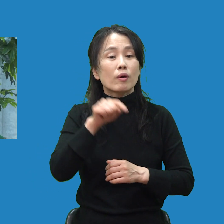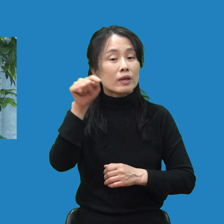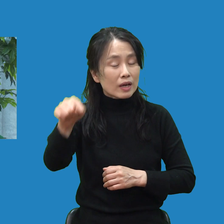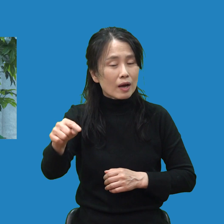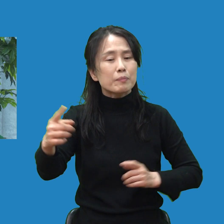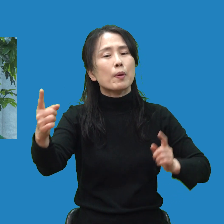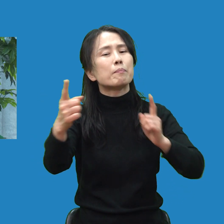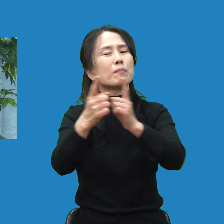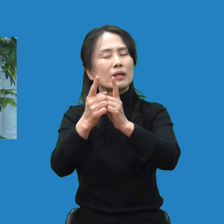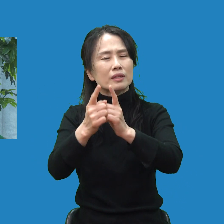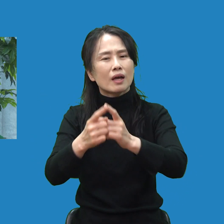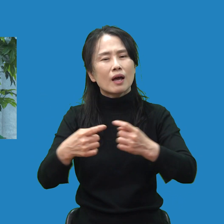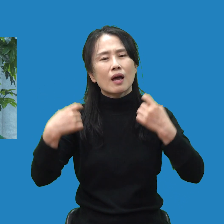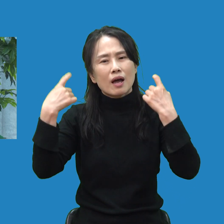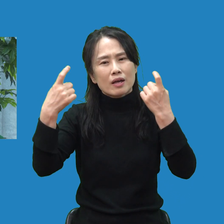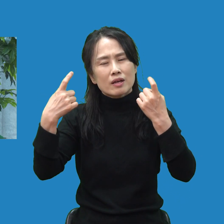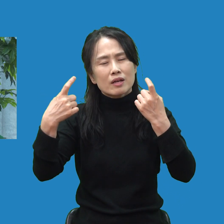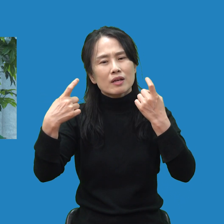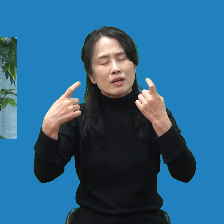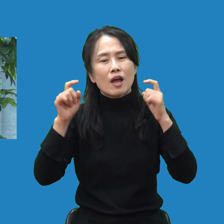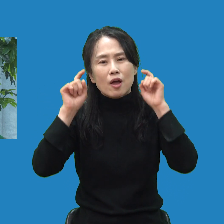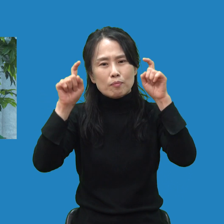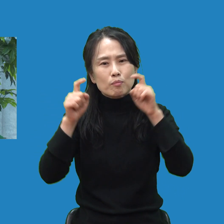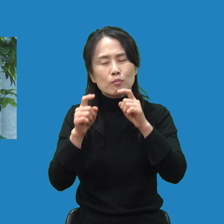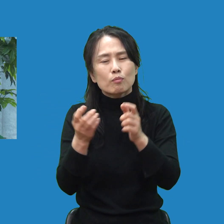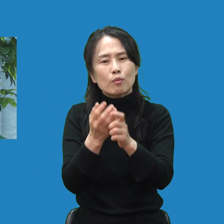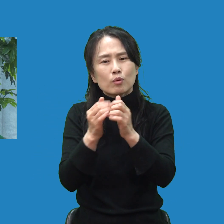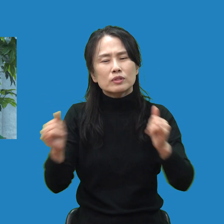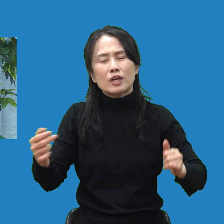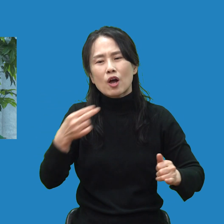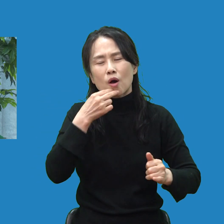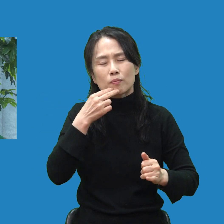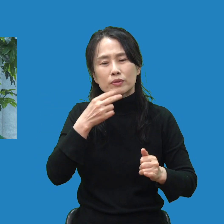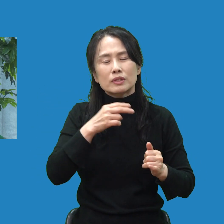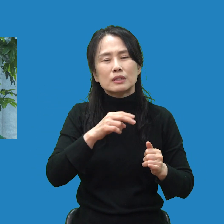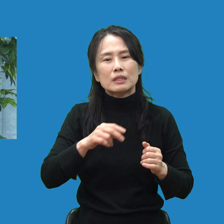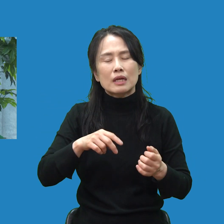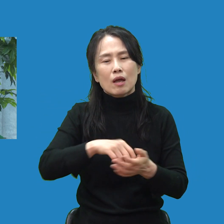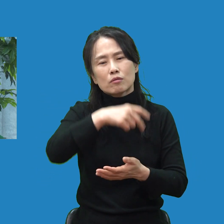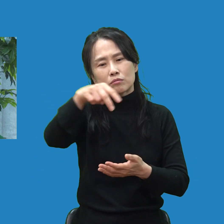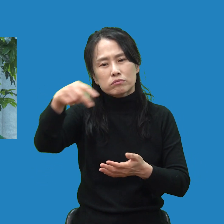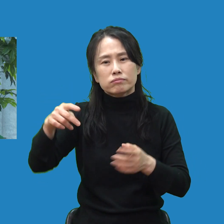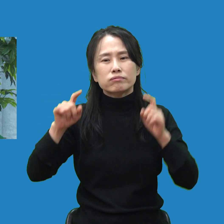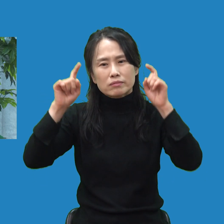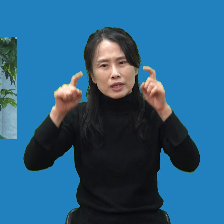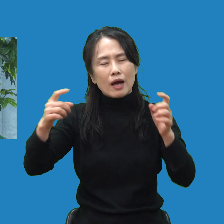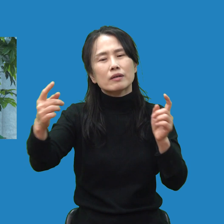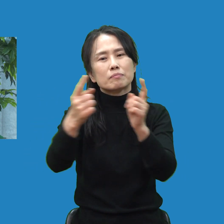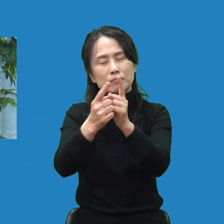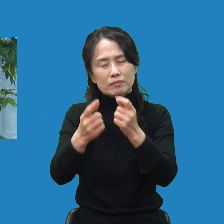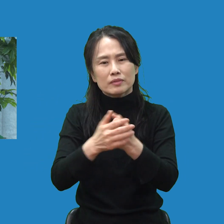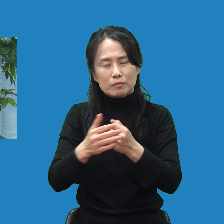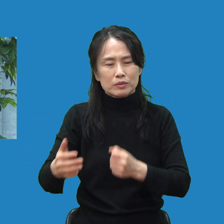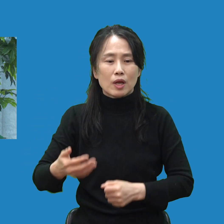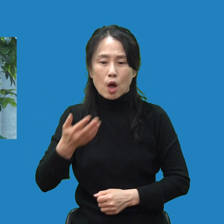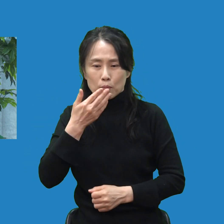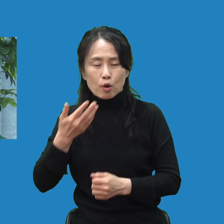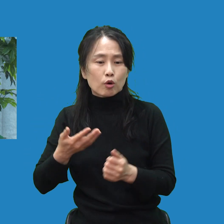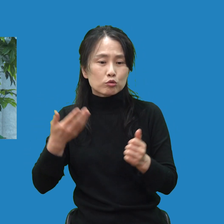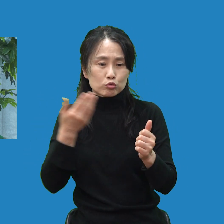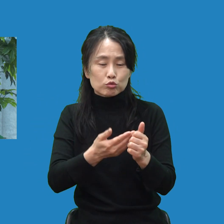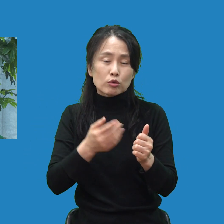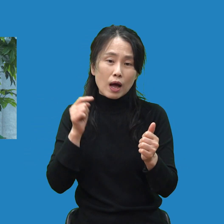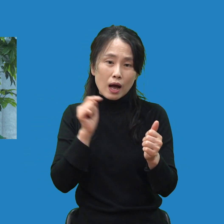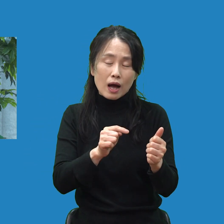있었습니까? 목자 없는 이런 양을 만날 수 있었기 때문이에요. 왜 굶주림 큰 무리에게 너희가 먹을 것을 주라